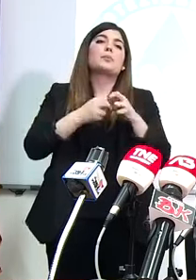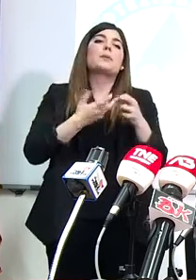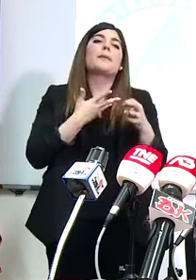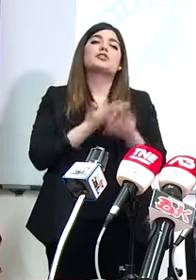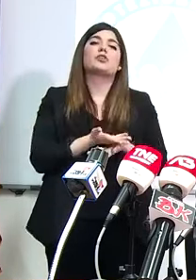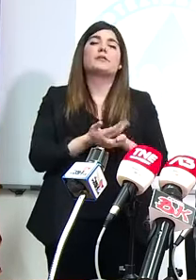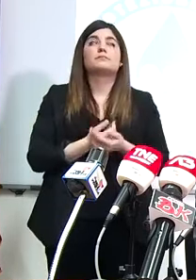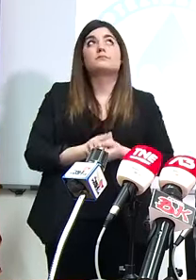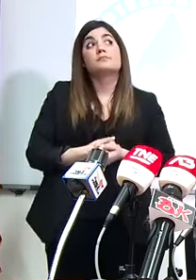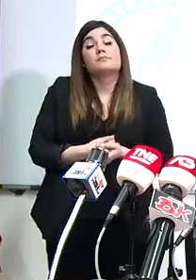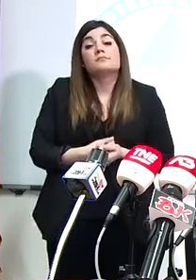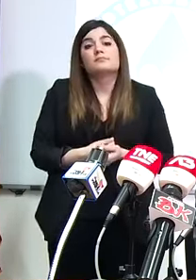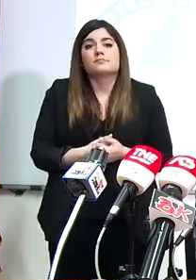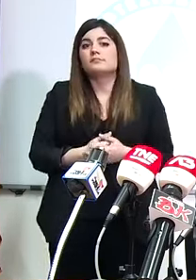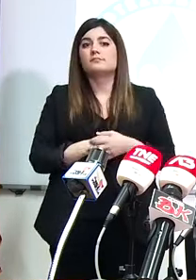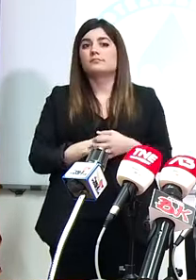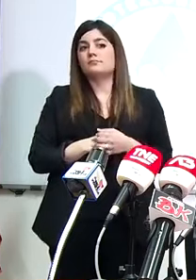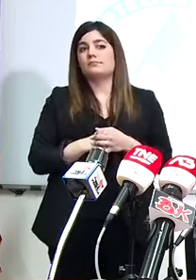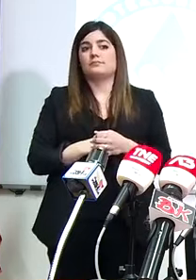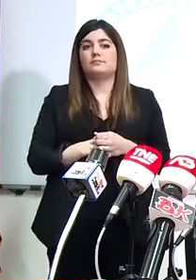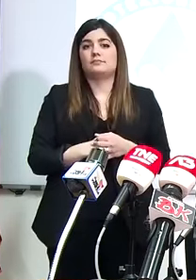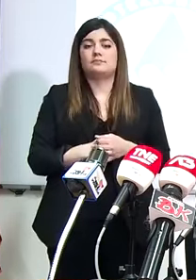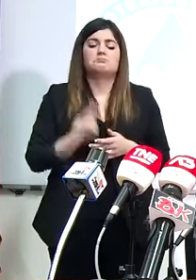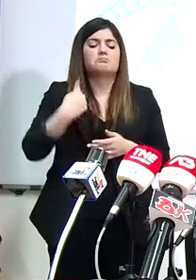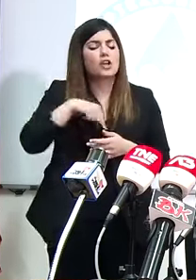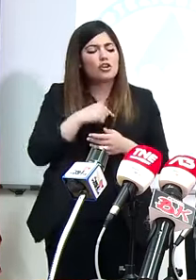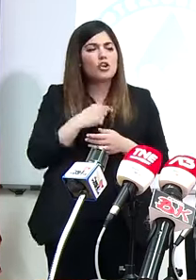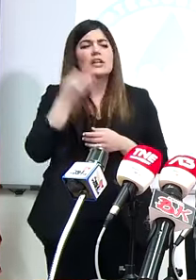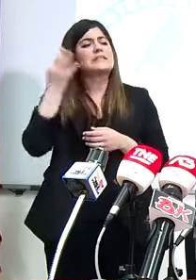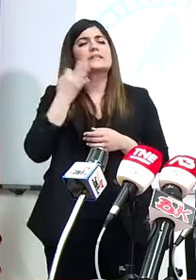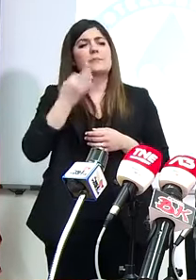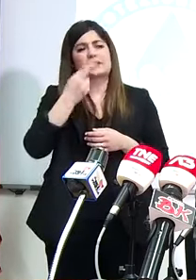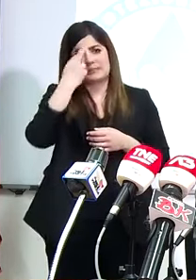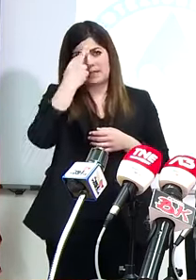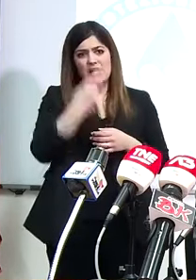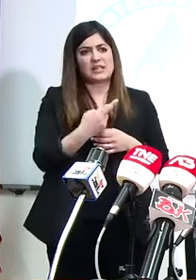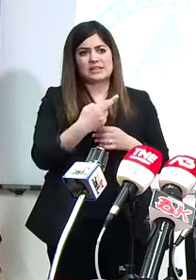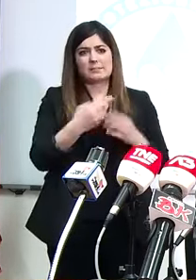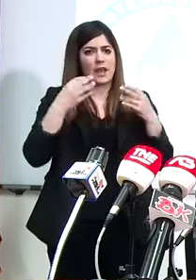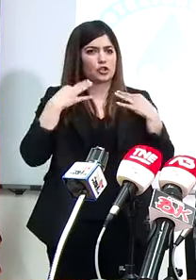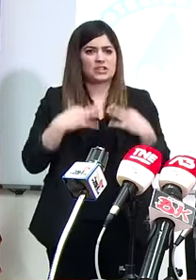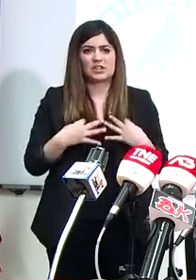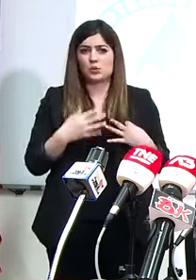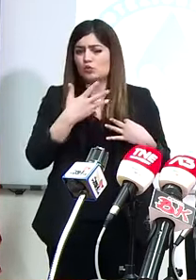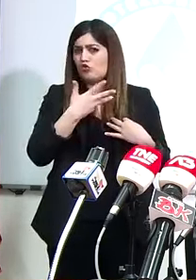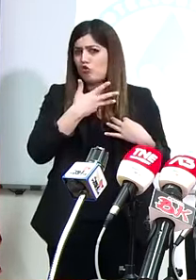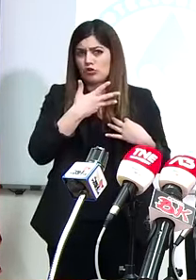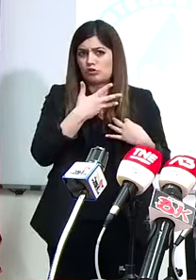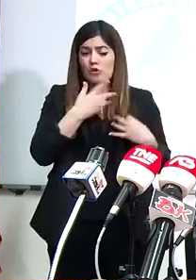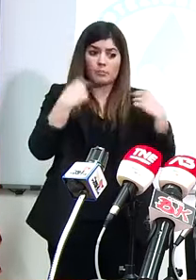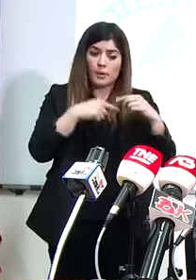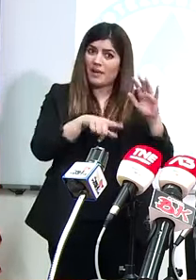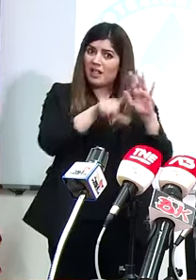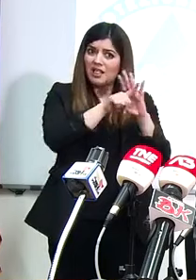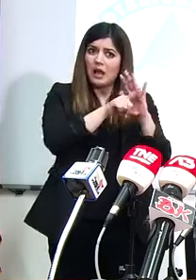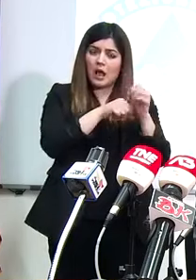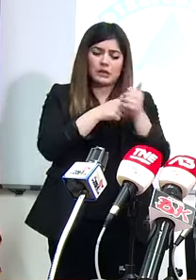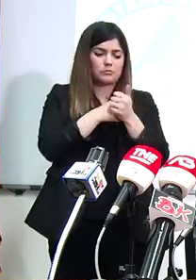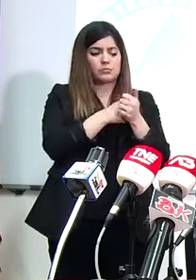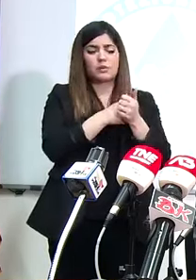come si può dire un faro che quello della legalità del rispetto delle istituzioni con serate che per i vaccini che ho detto